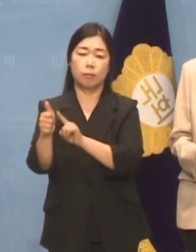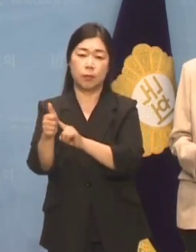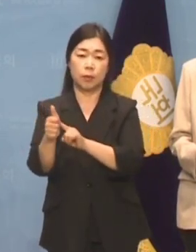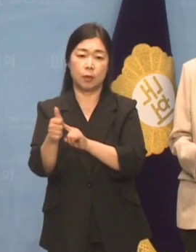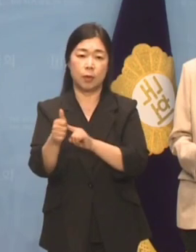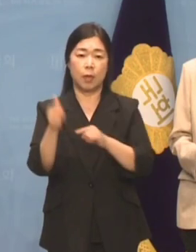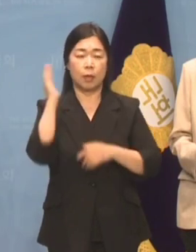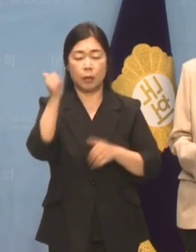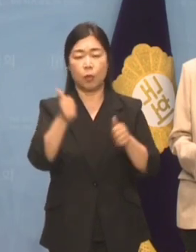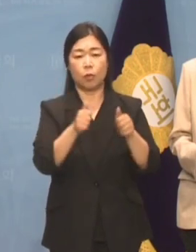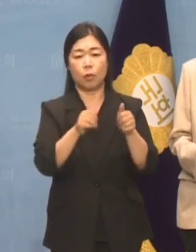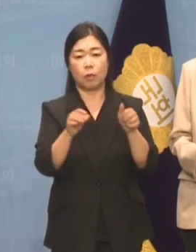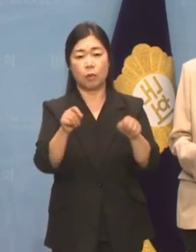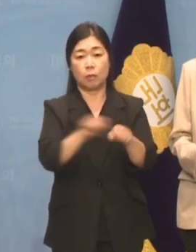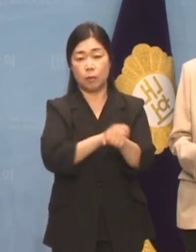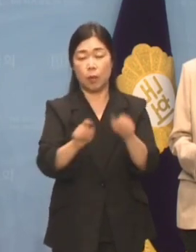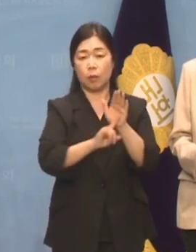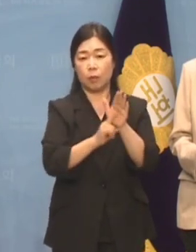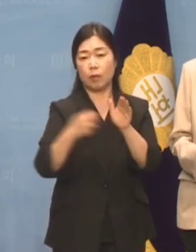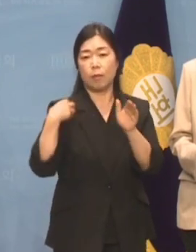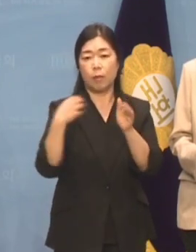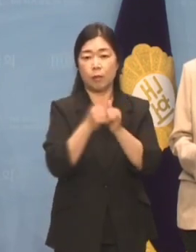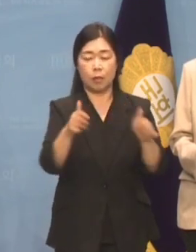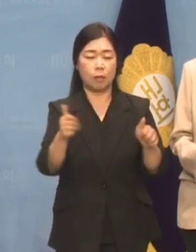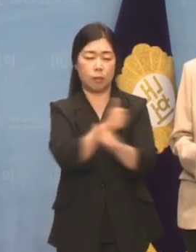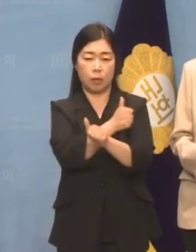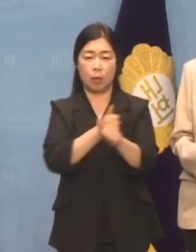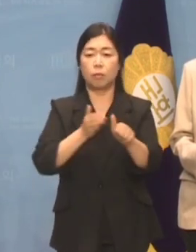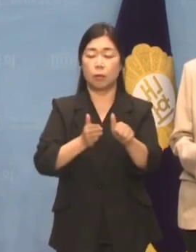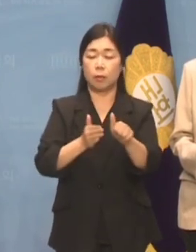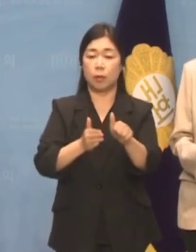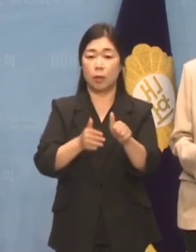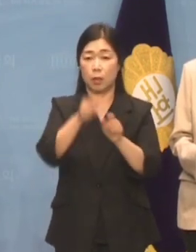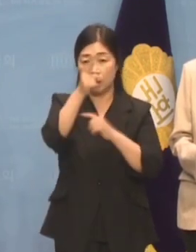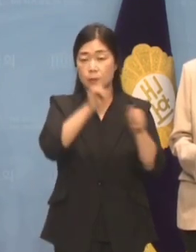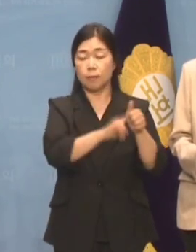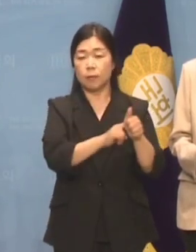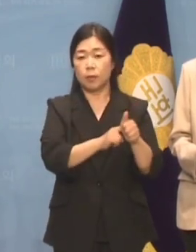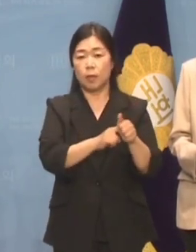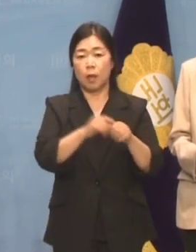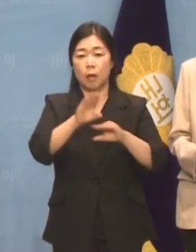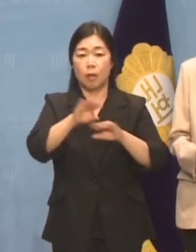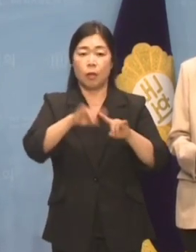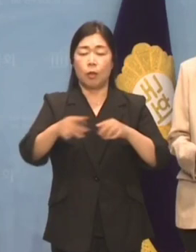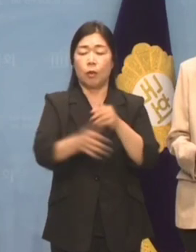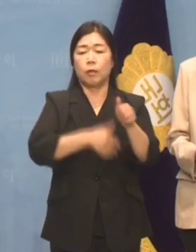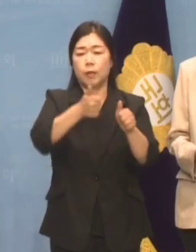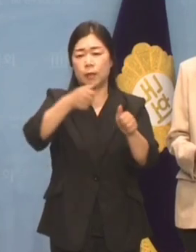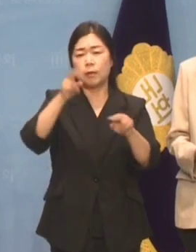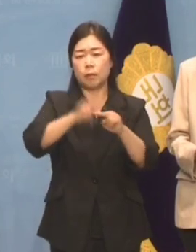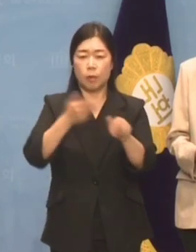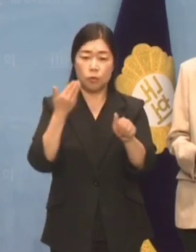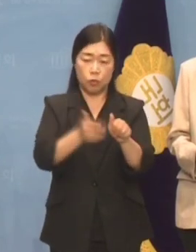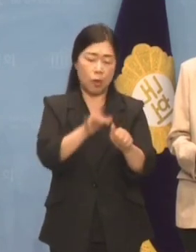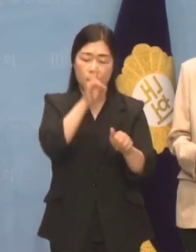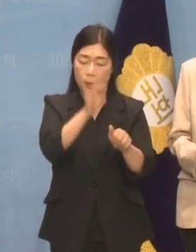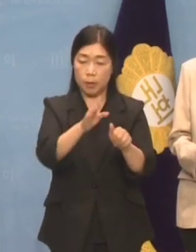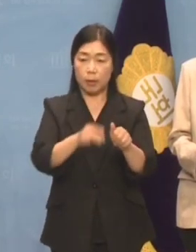비서실 대외협력특보에서도 당장 경질하십시오. 이동관 방통위원장 지명은 가당치도